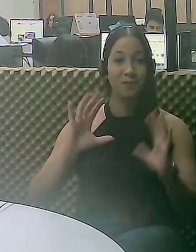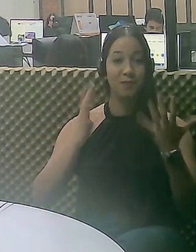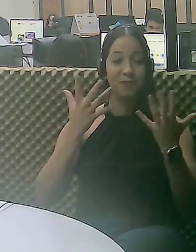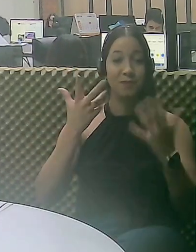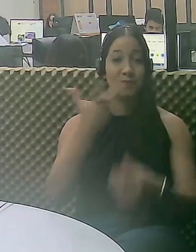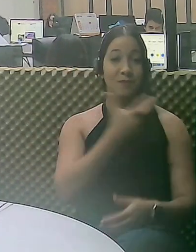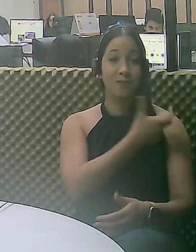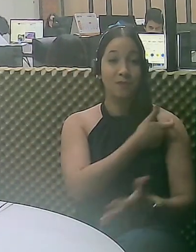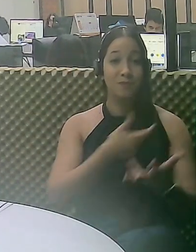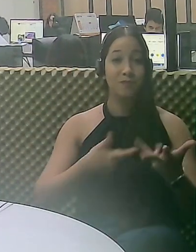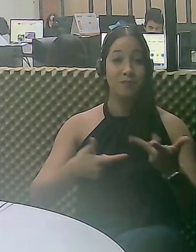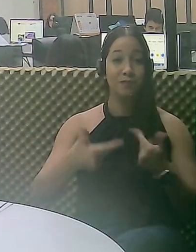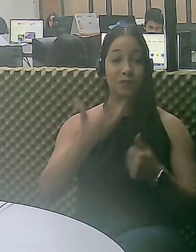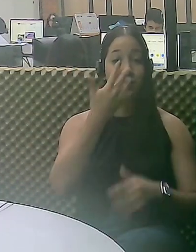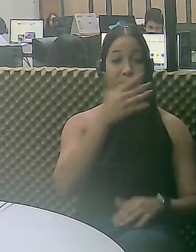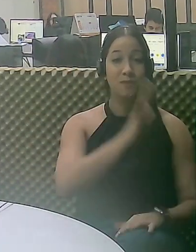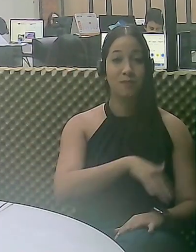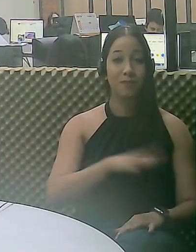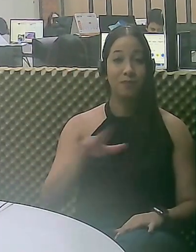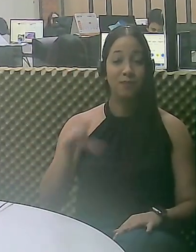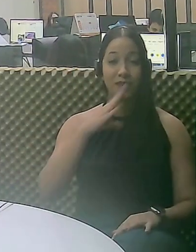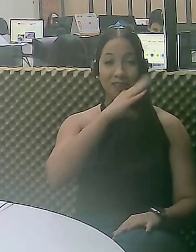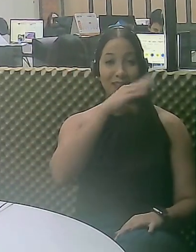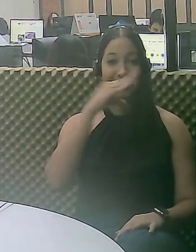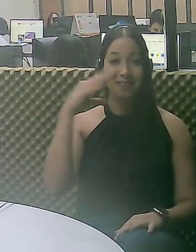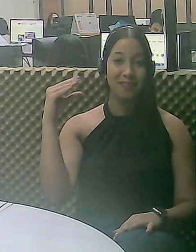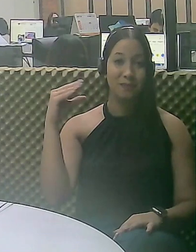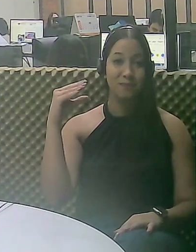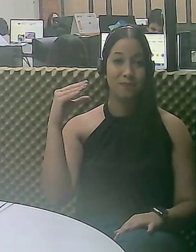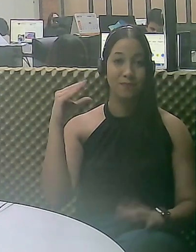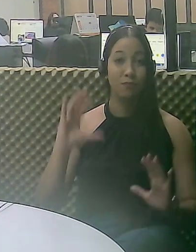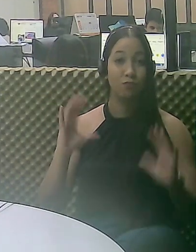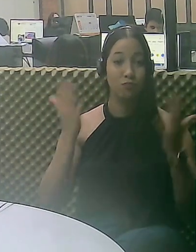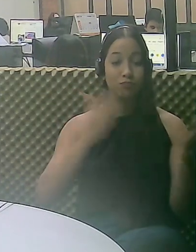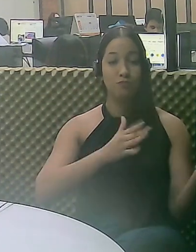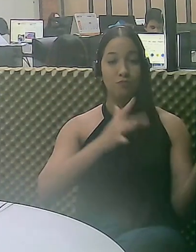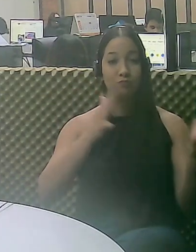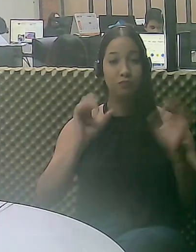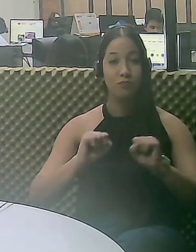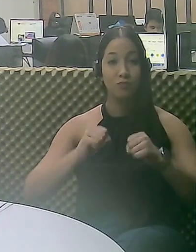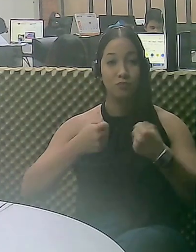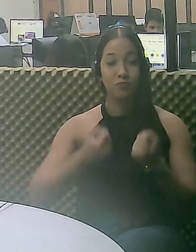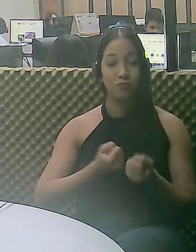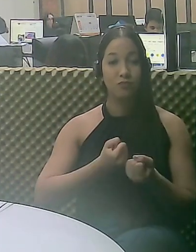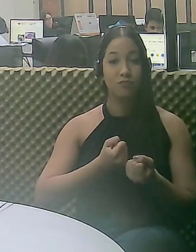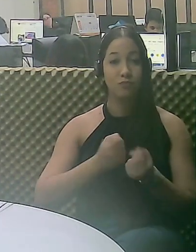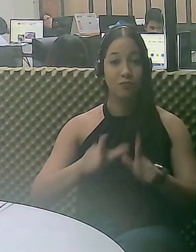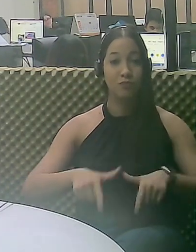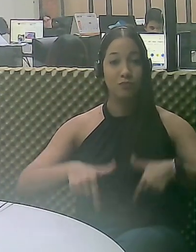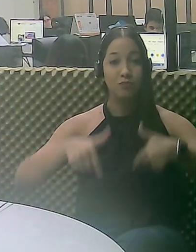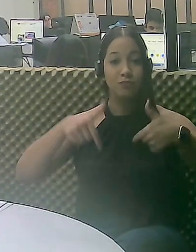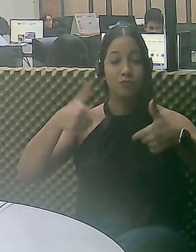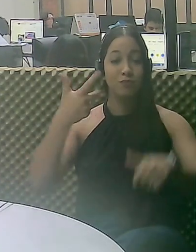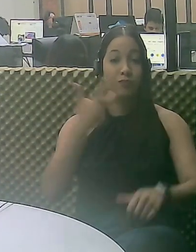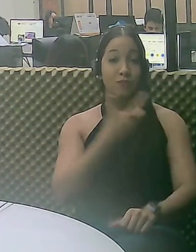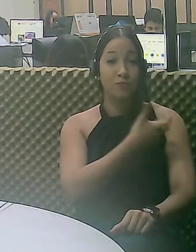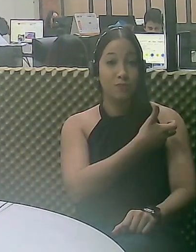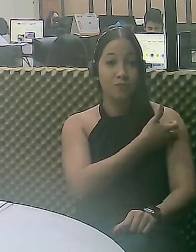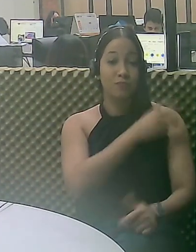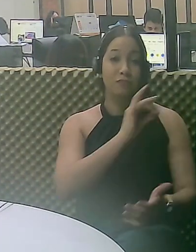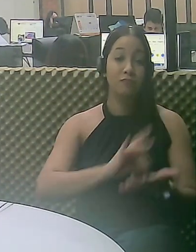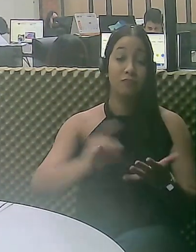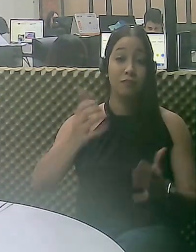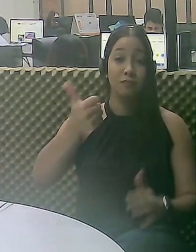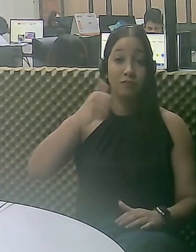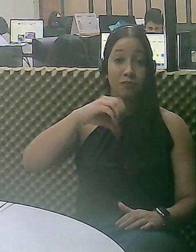de multivacinação para crianças e adolescentes. Durante a campanha serão reforçadas as ações para a imunização contra